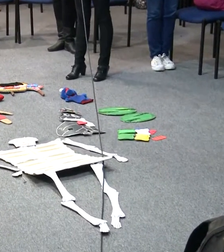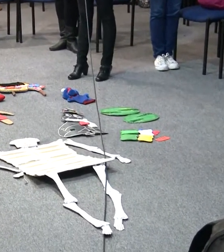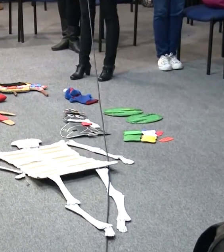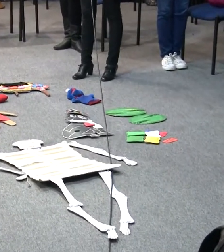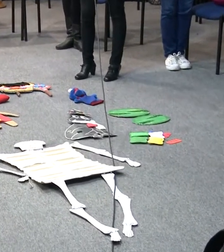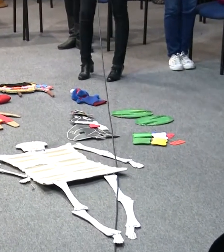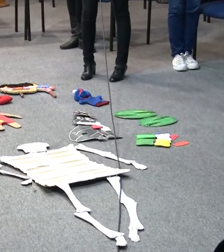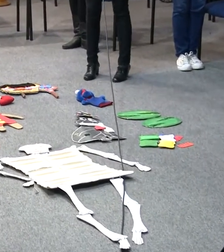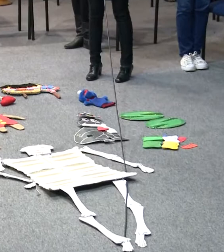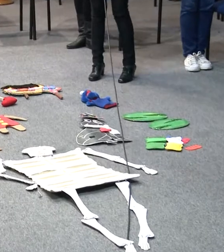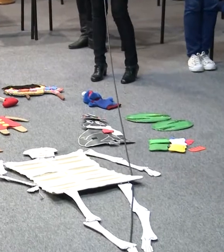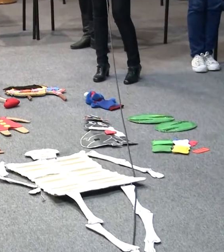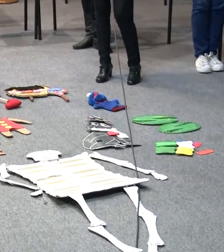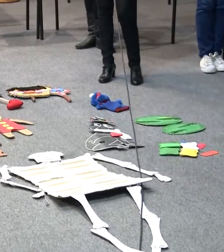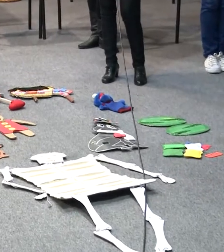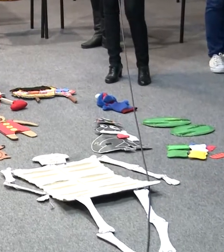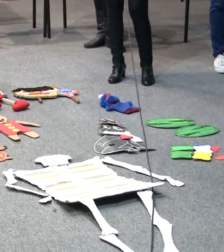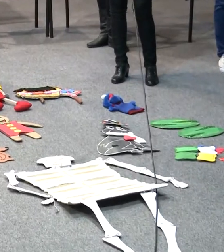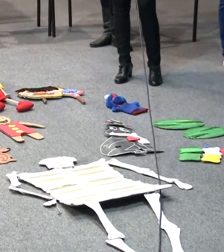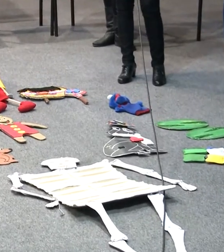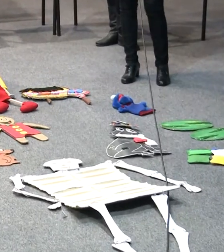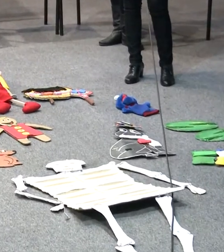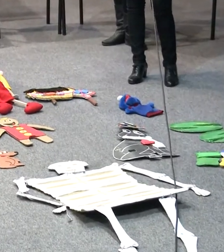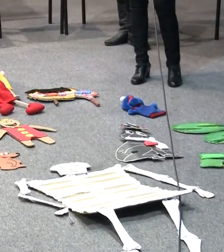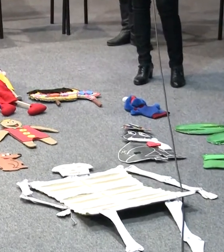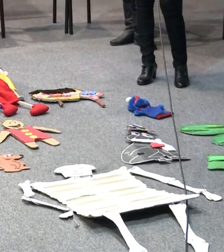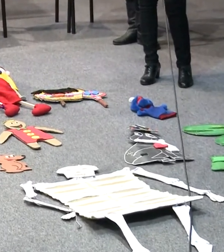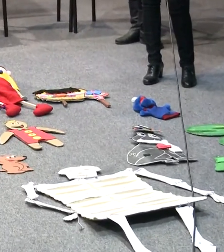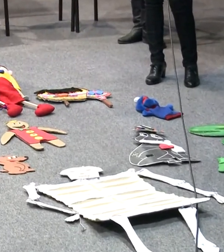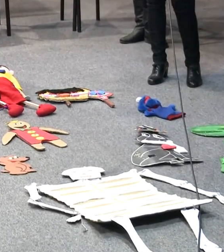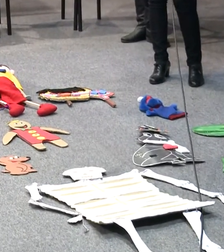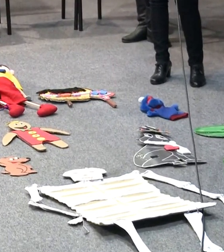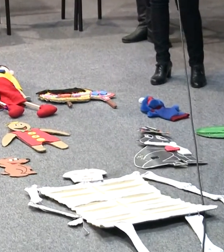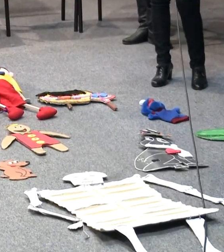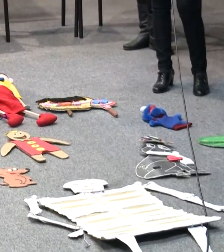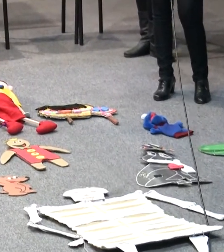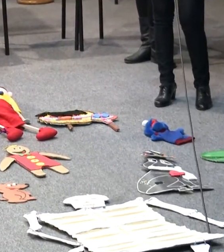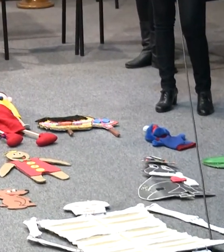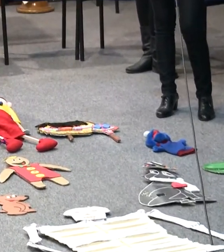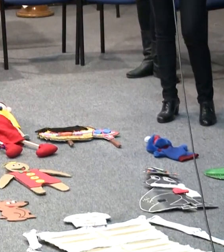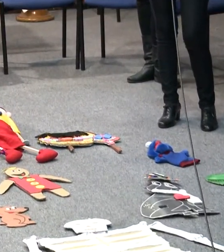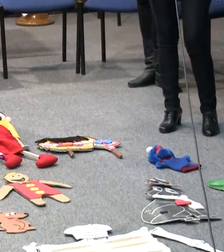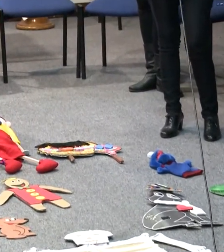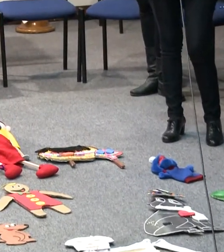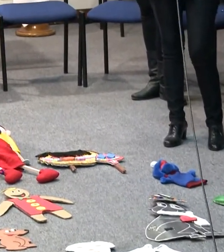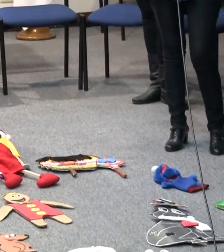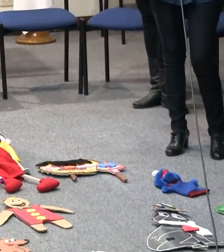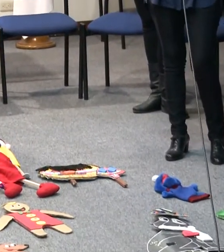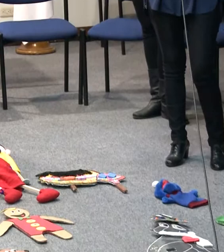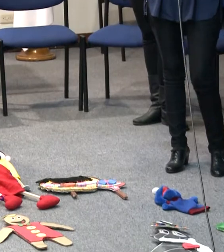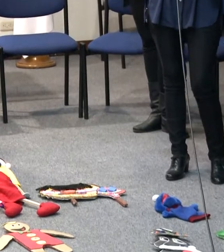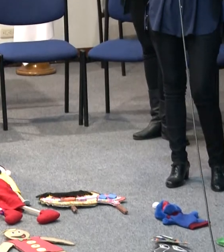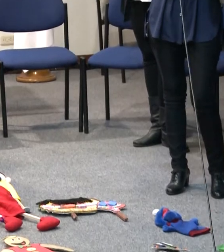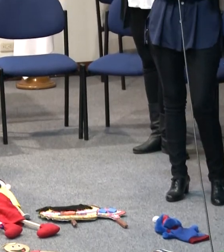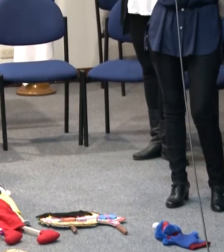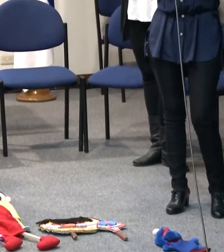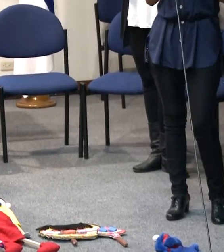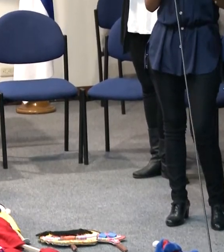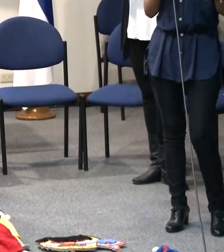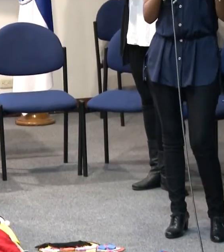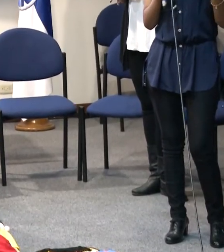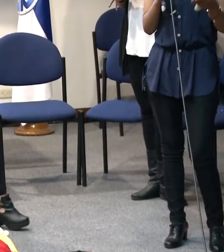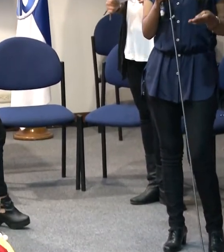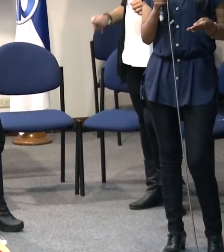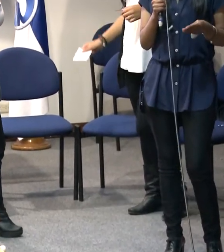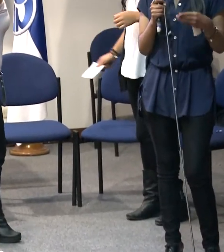de ellas es la ausencia de un educador especial que pudiera apoyar los procesos pedagógicos, asimismo que pudiera